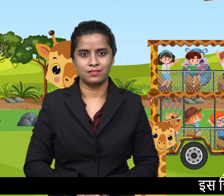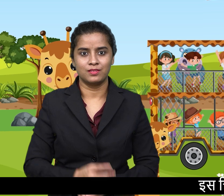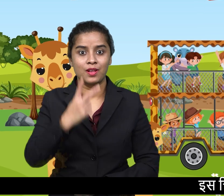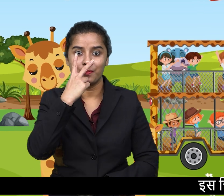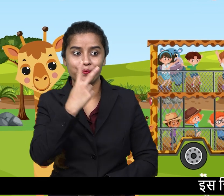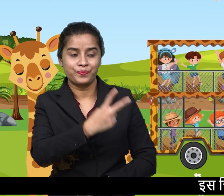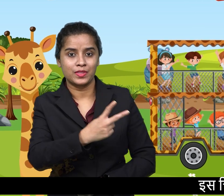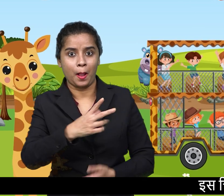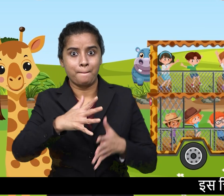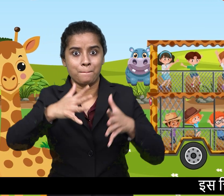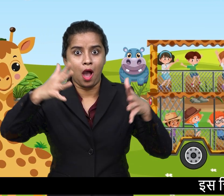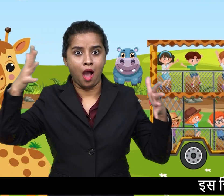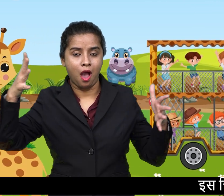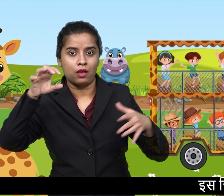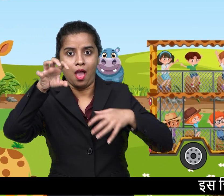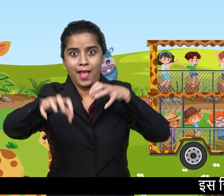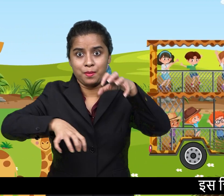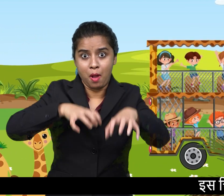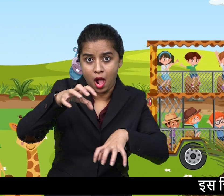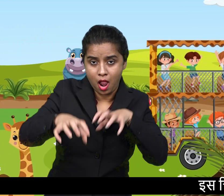इस चिड़ियाघर में भालू,